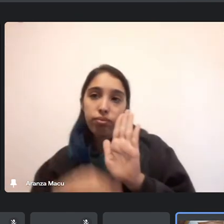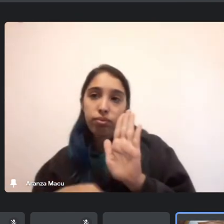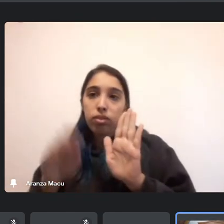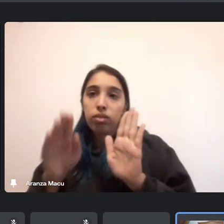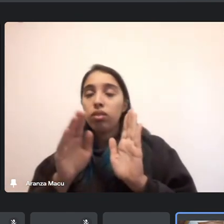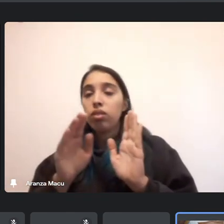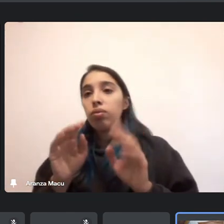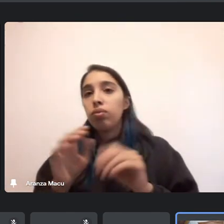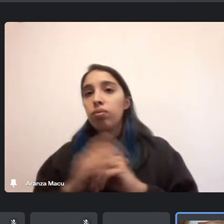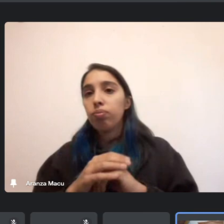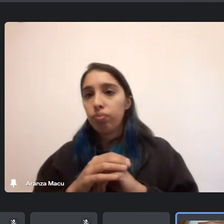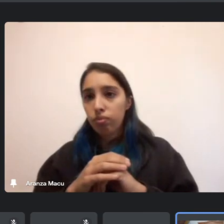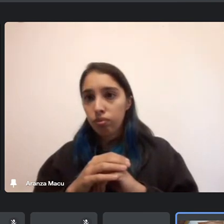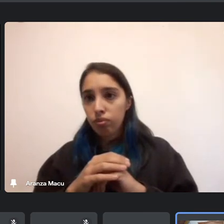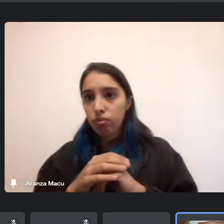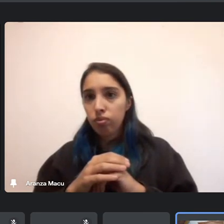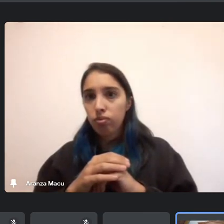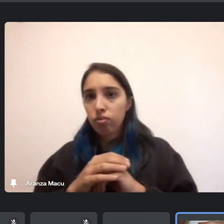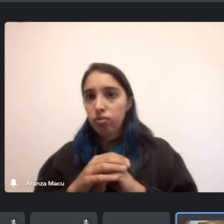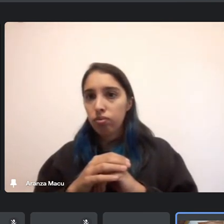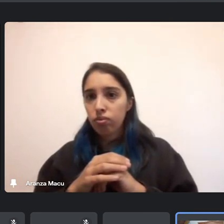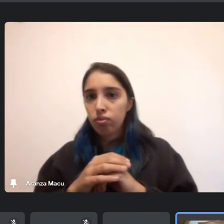deliver, ¿sí?